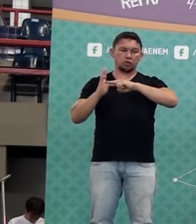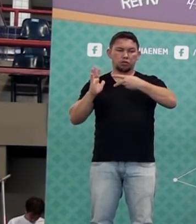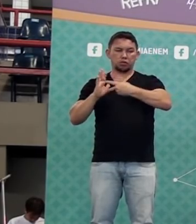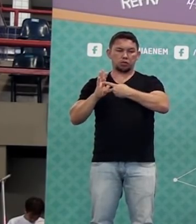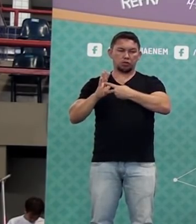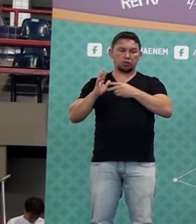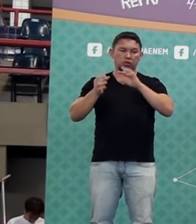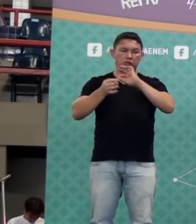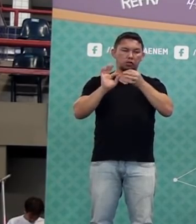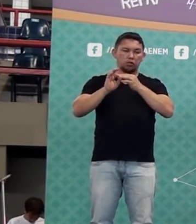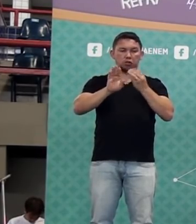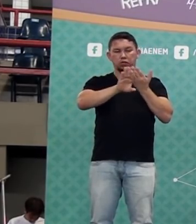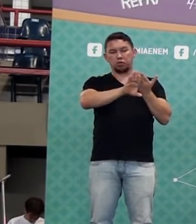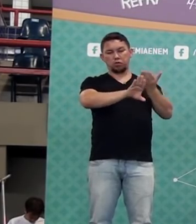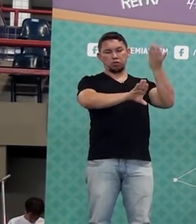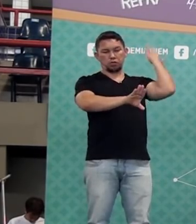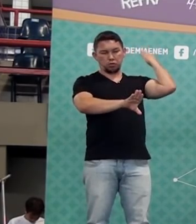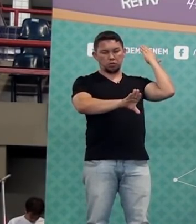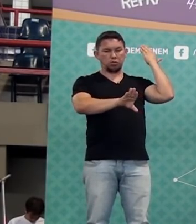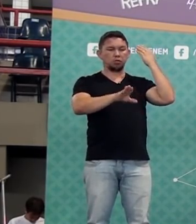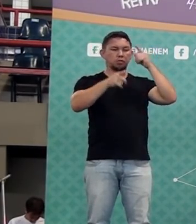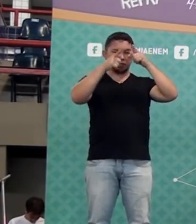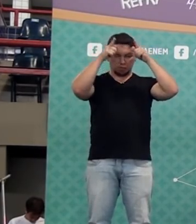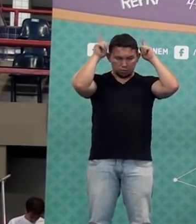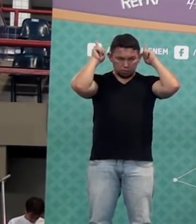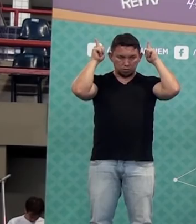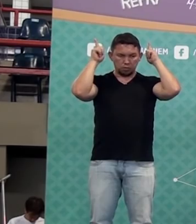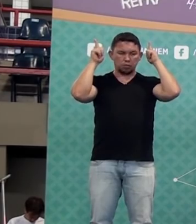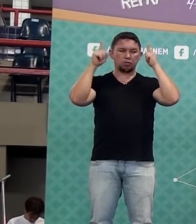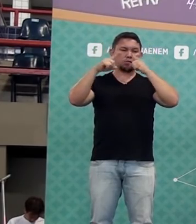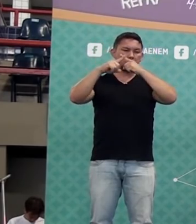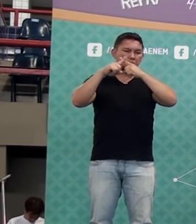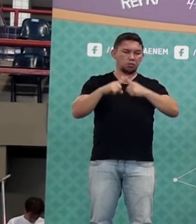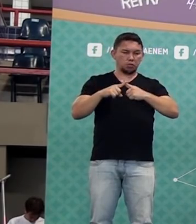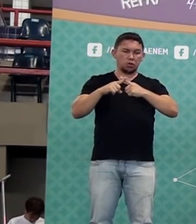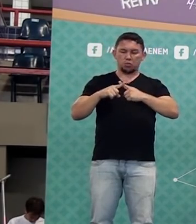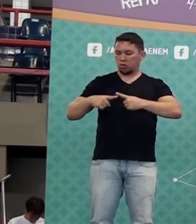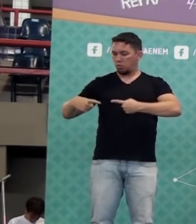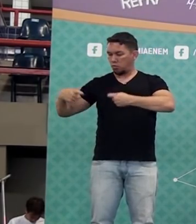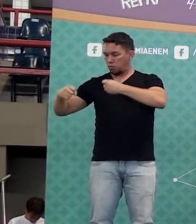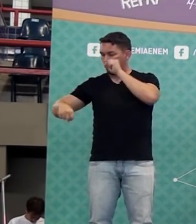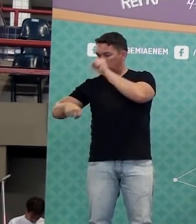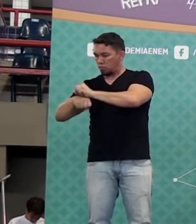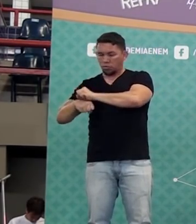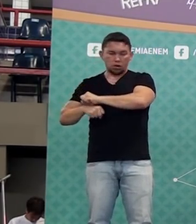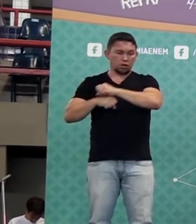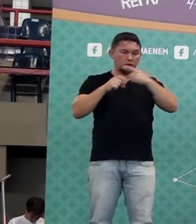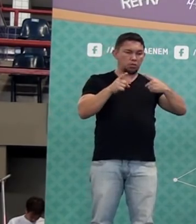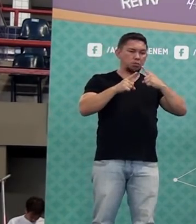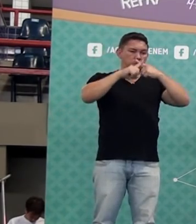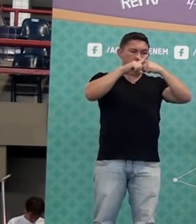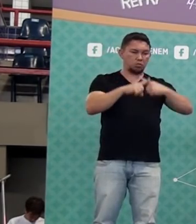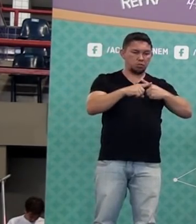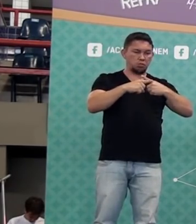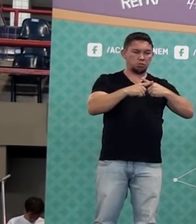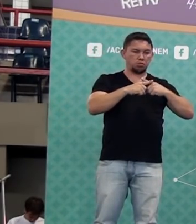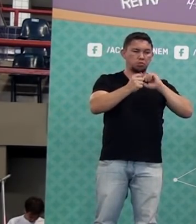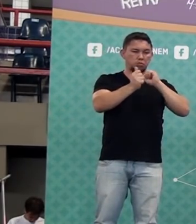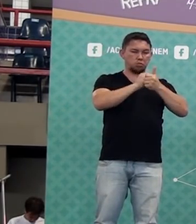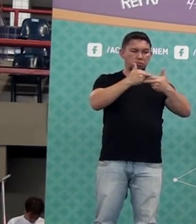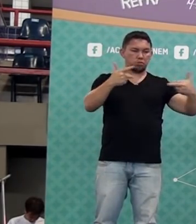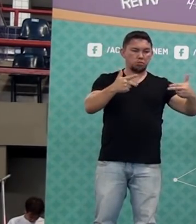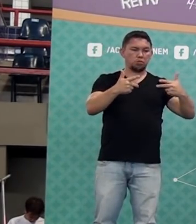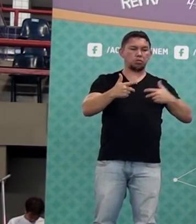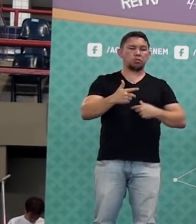das Olimpíadas no passado, lá na Grécia, os Jogos, né, paravam as guerras para que fossem realizados os Jogos Olímpicos, para os Jogos Olímpicos